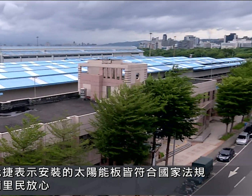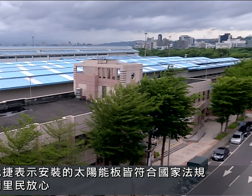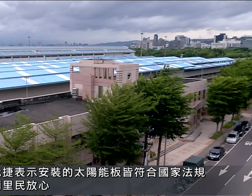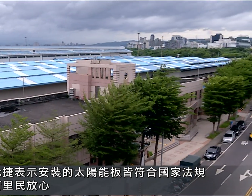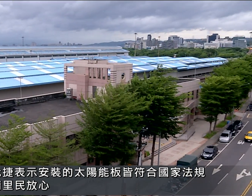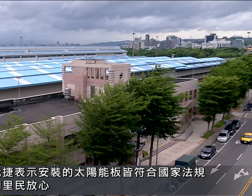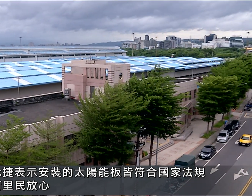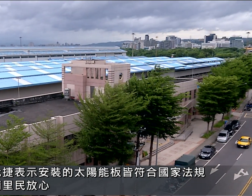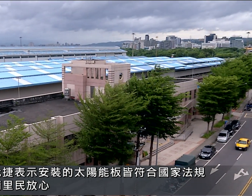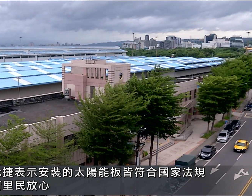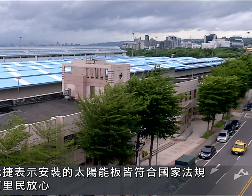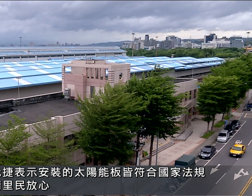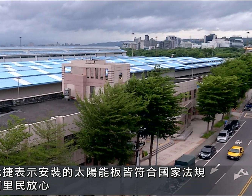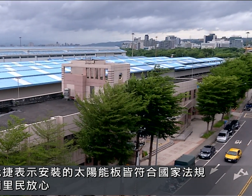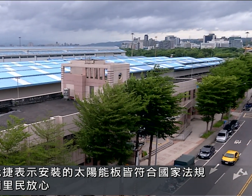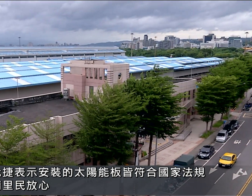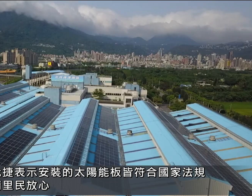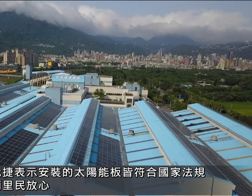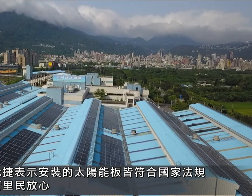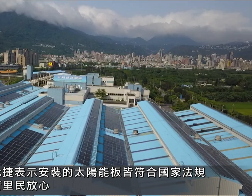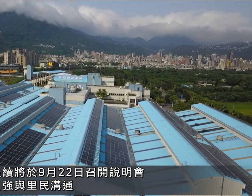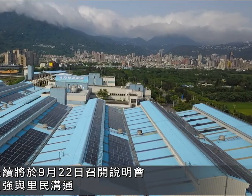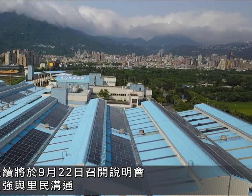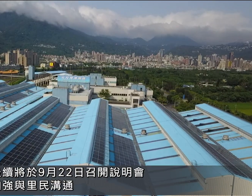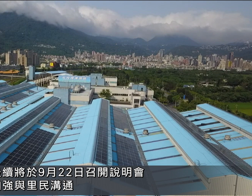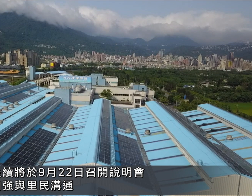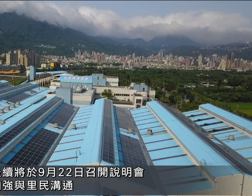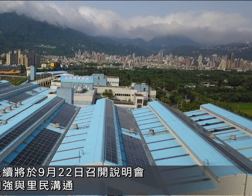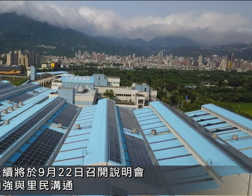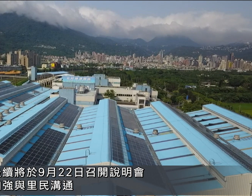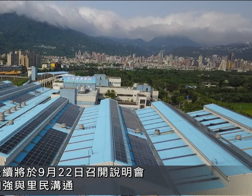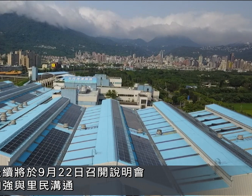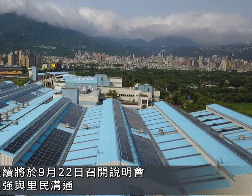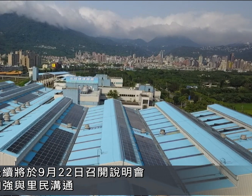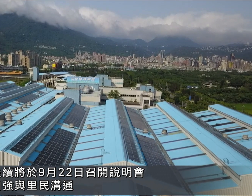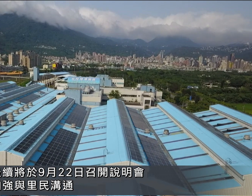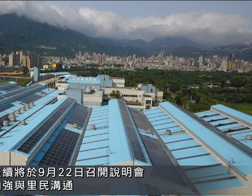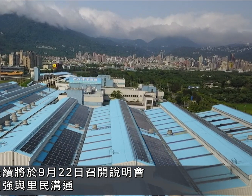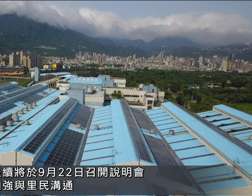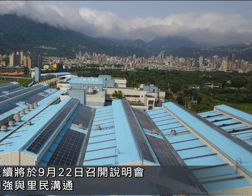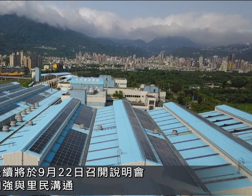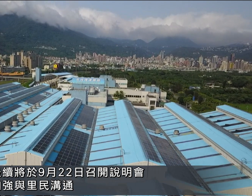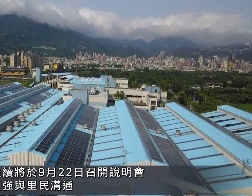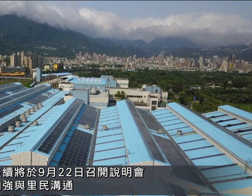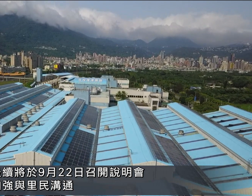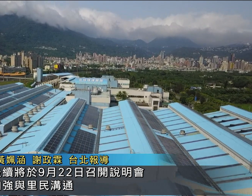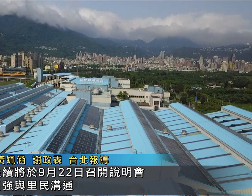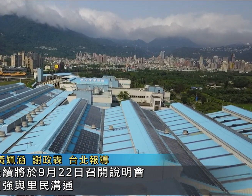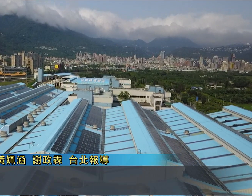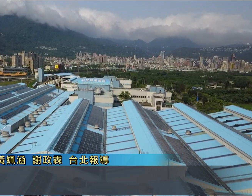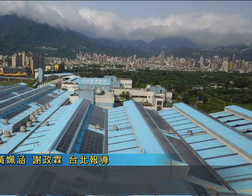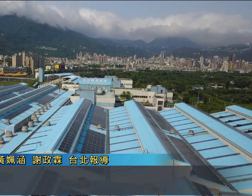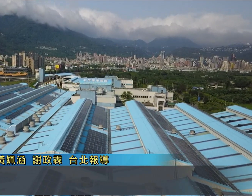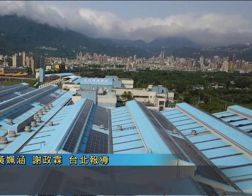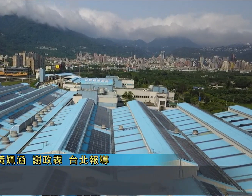规，请里民放心。后续将于9月22日召开说明会，加强与里民沟通。记者黄曼、谢振林台北报道。